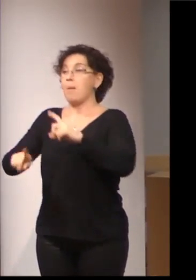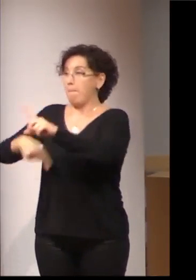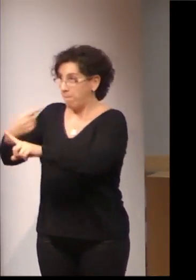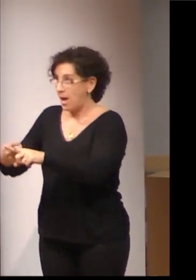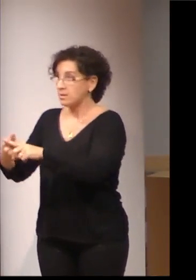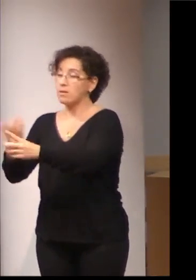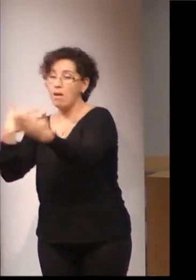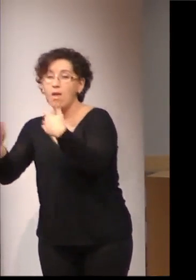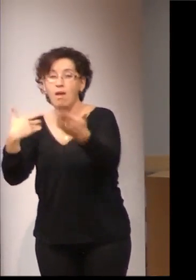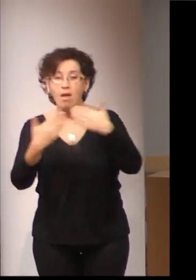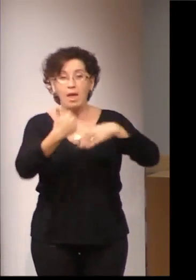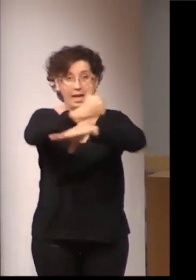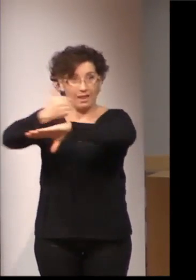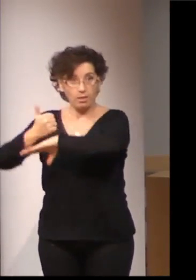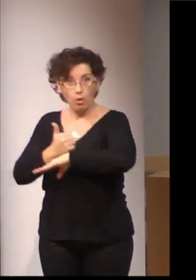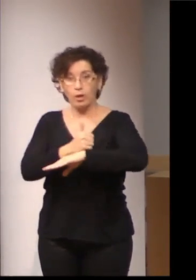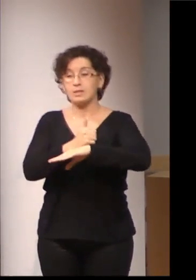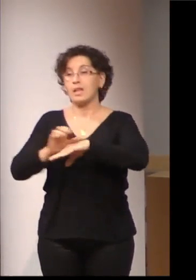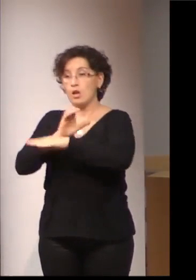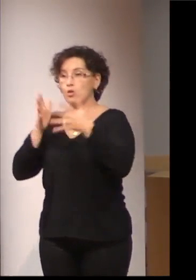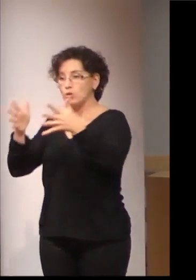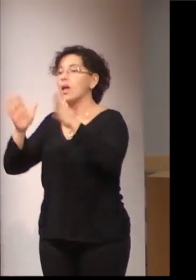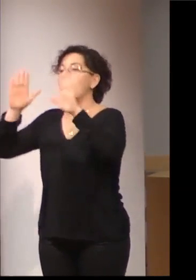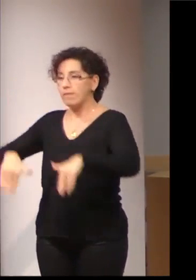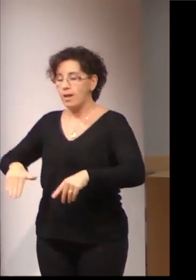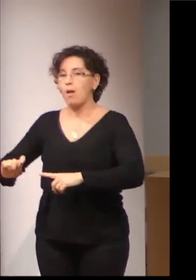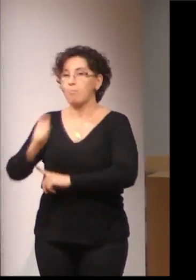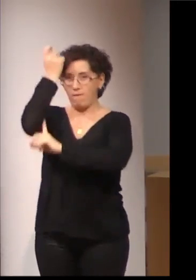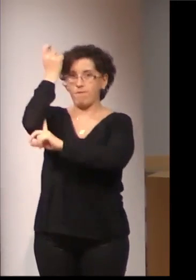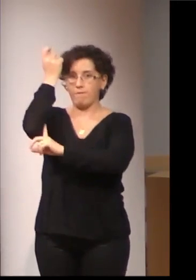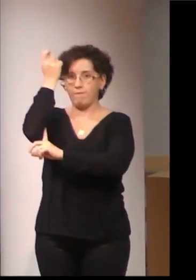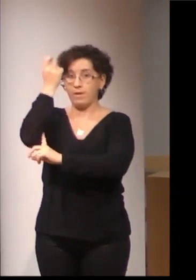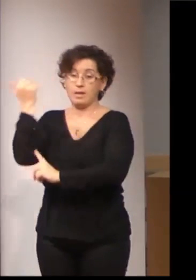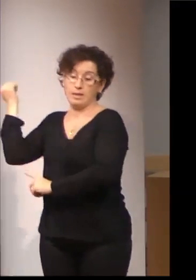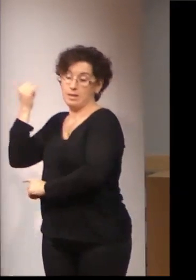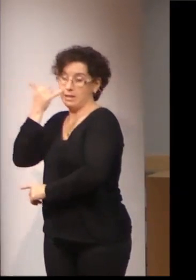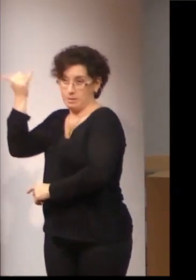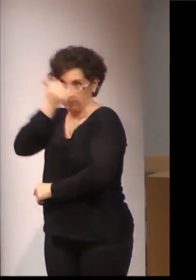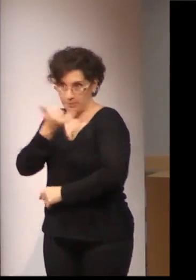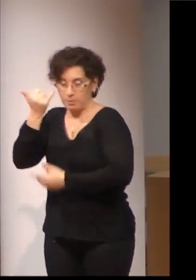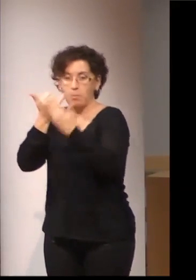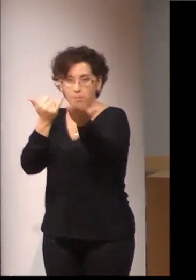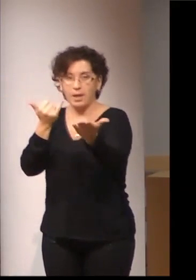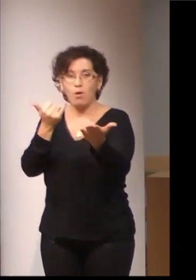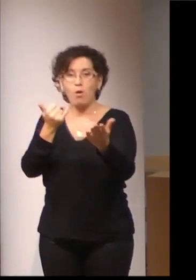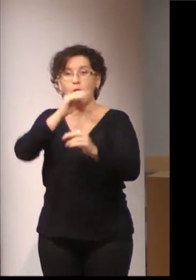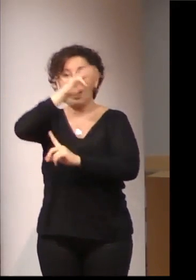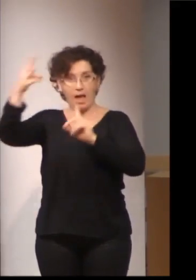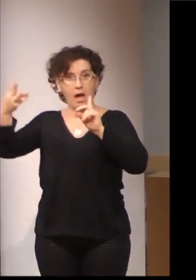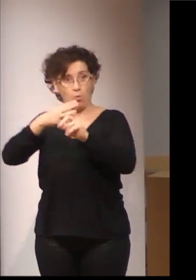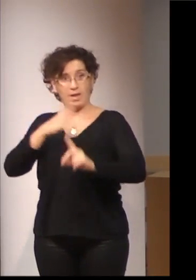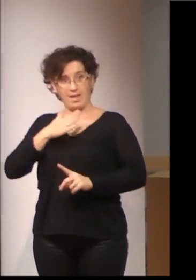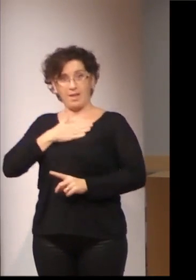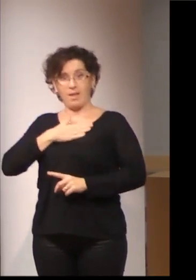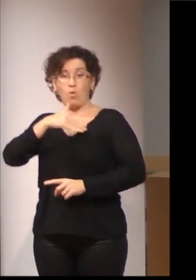conversaciones entre los rectores y el consejero, pues hemos conseguido, ahí no se ve, pero el documento está publicado en mi página web, por ejemplo, o en la de